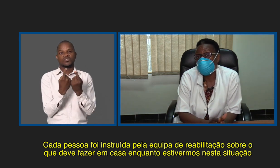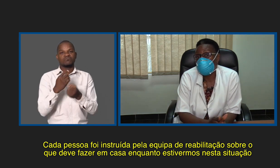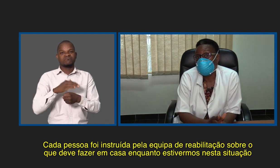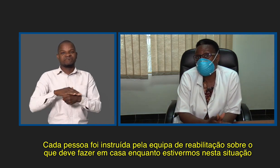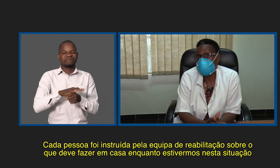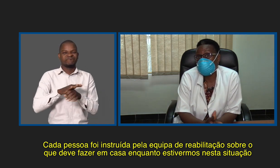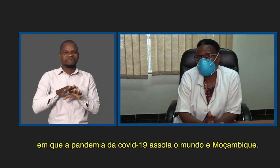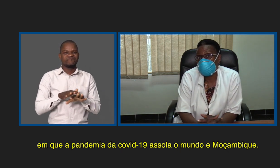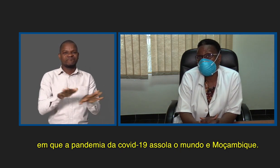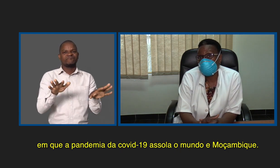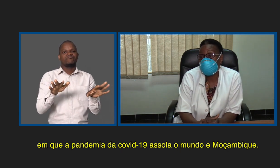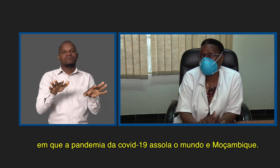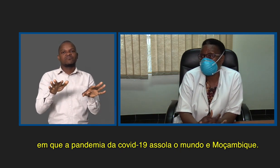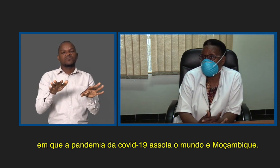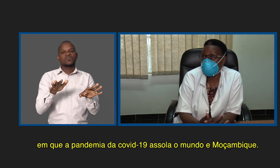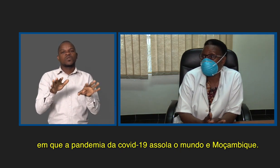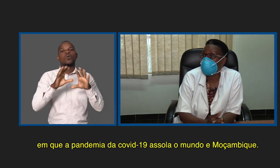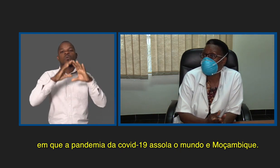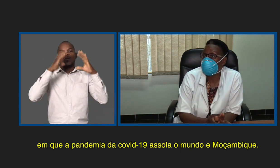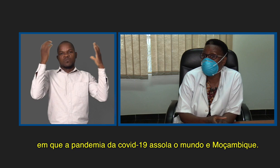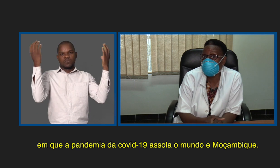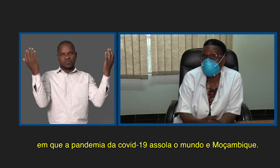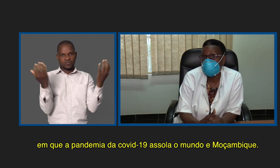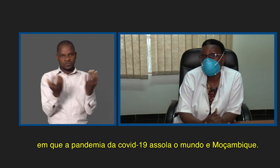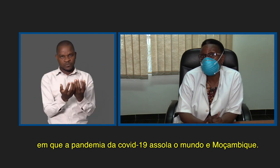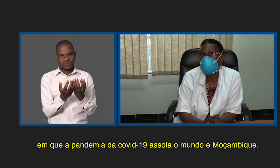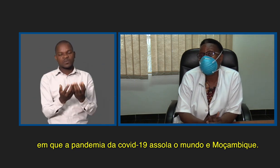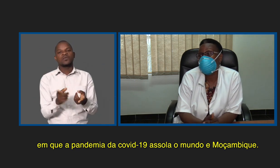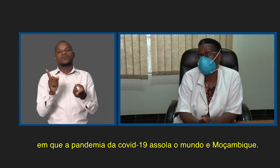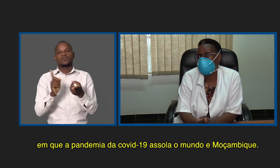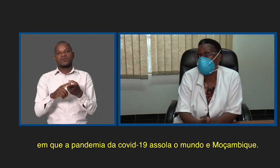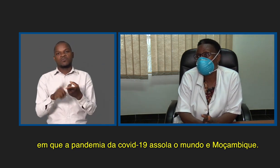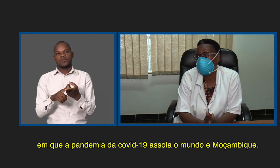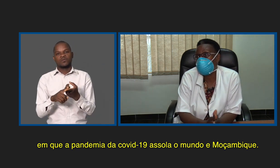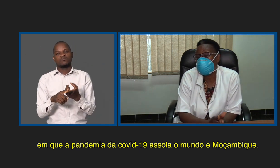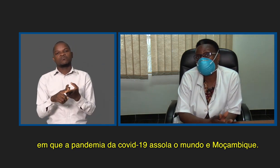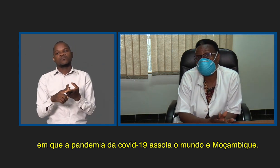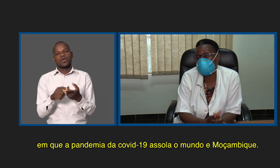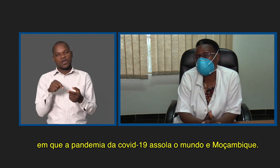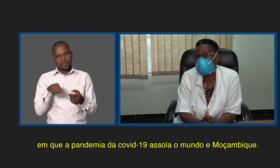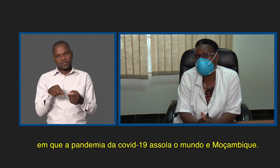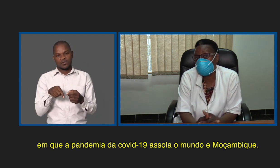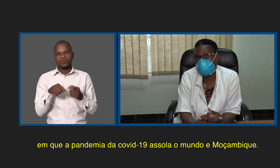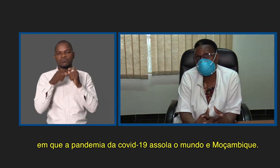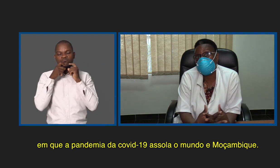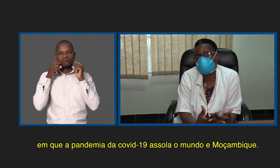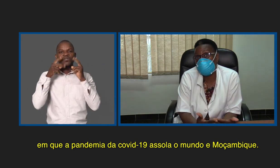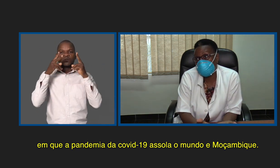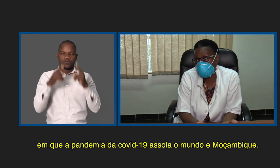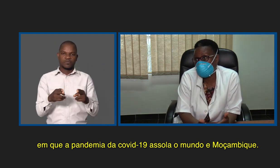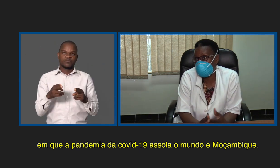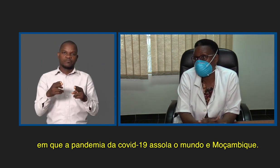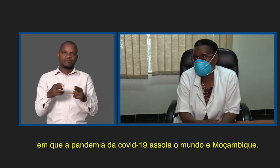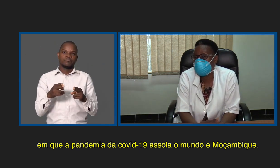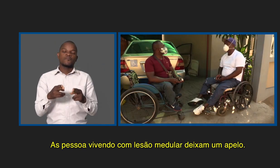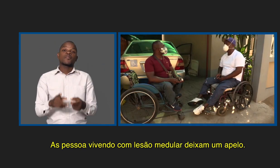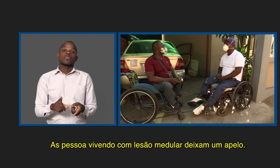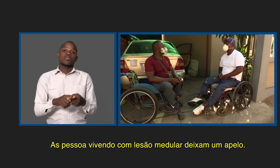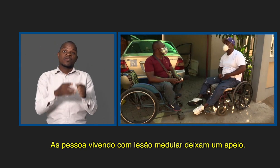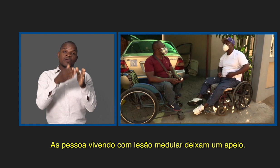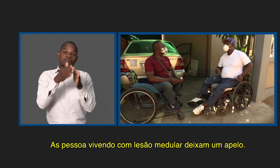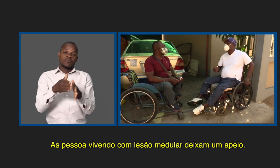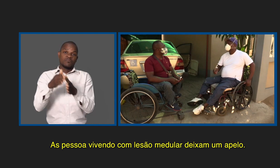por Covid-19 assola o mundo e também assola, claro que nós somos diferentes, Moçambique.